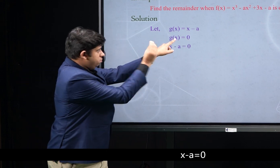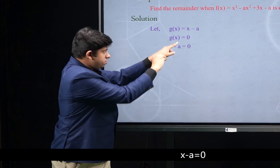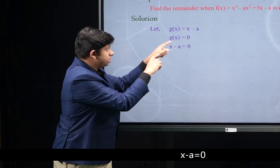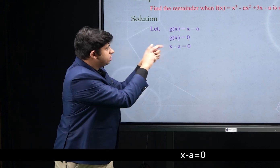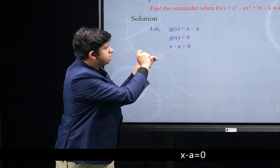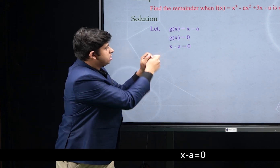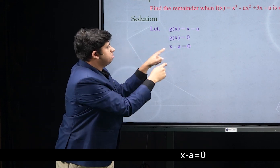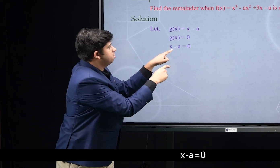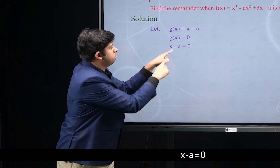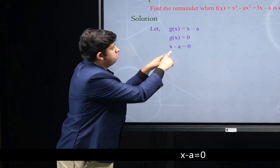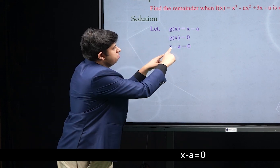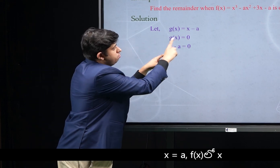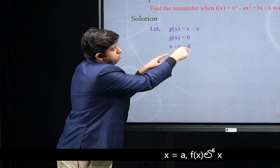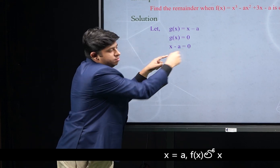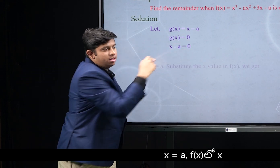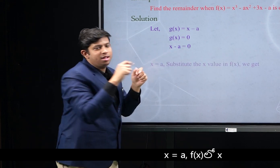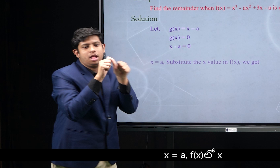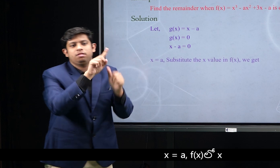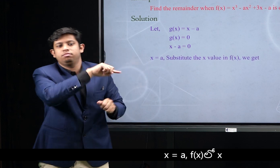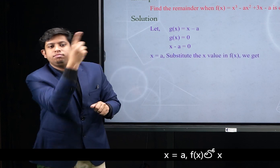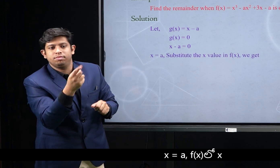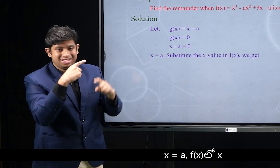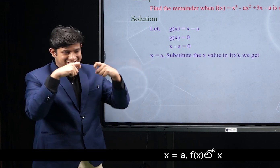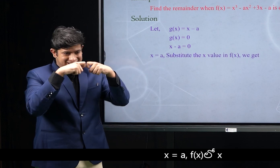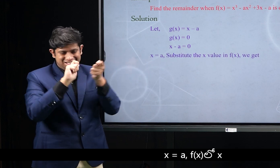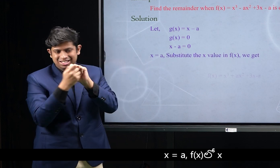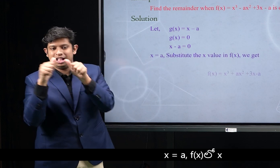a 0, x a. fxలో x